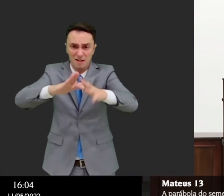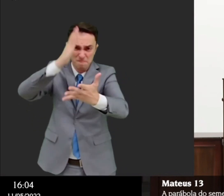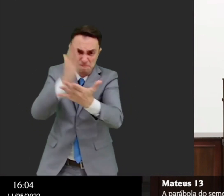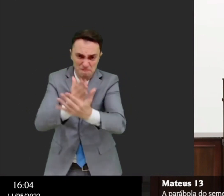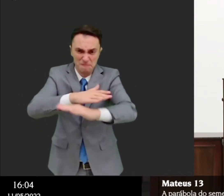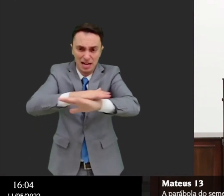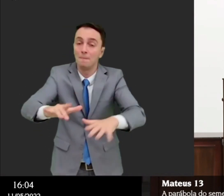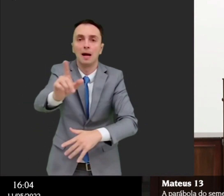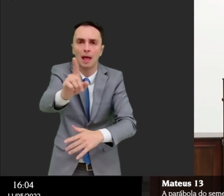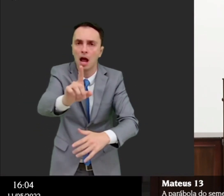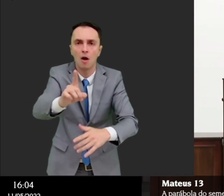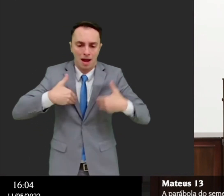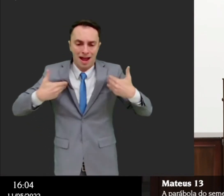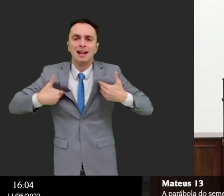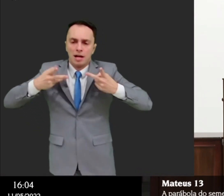não, ouça.